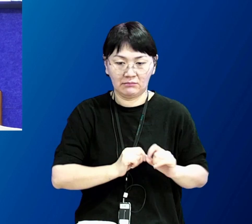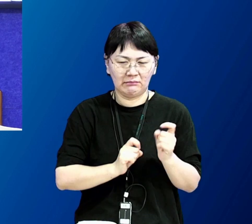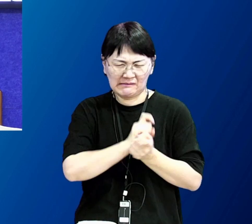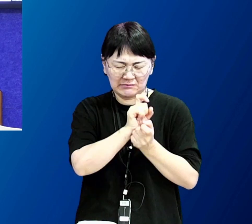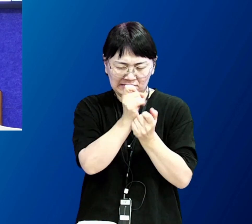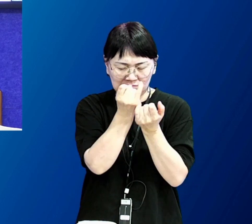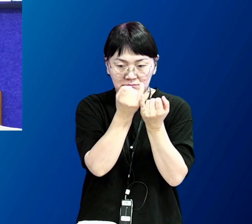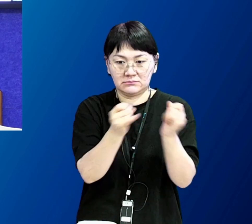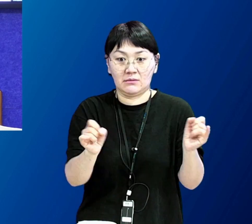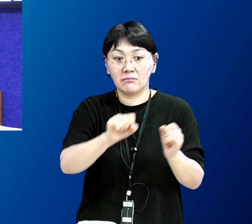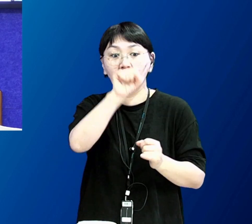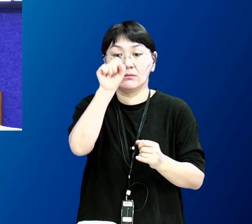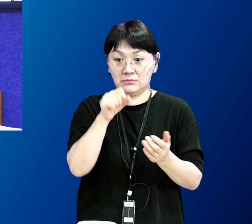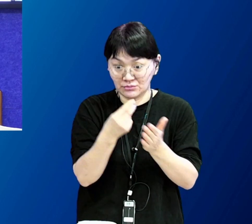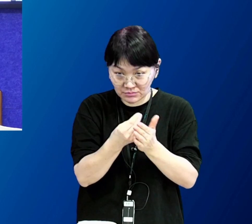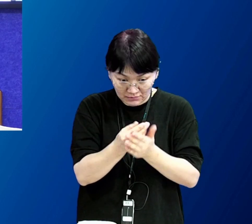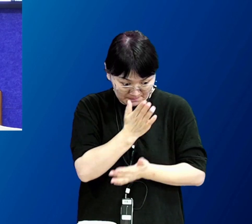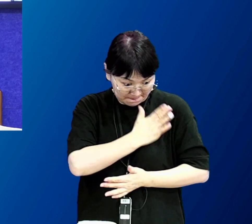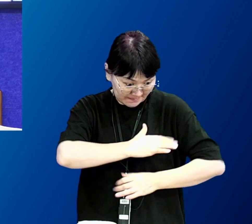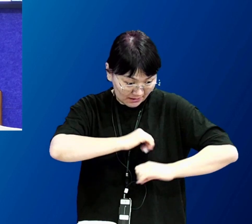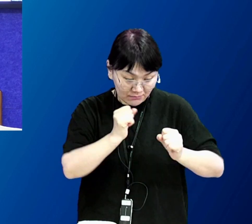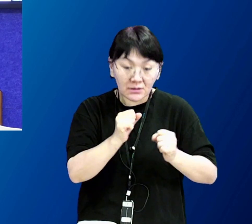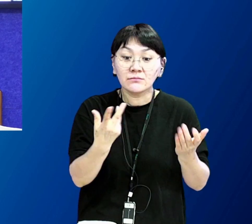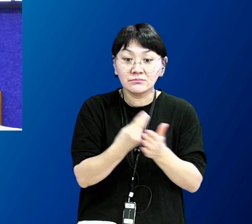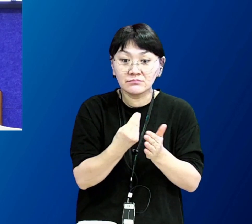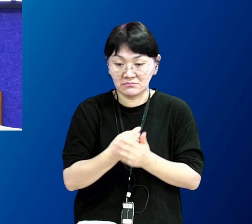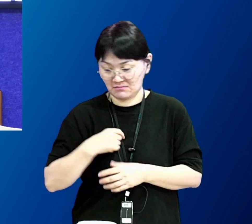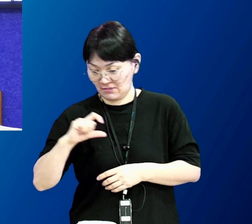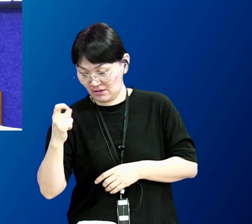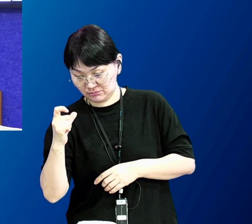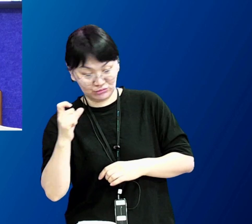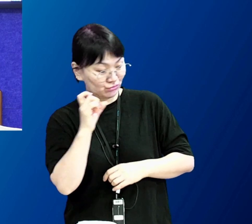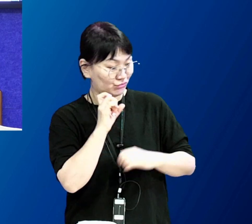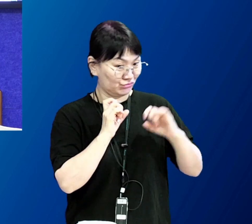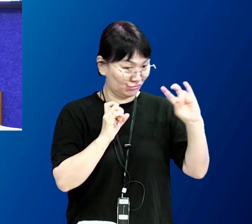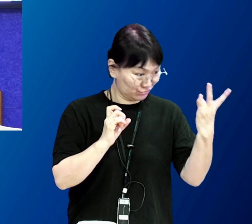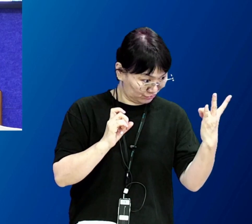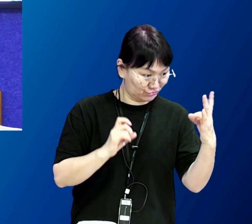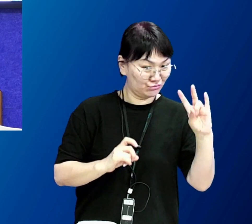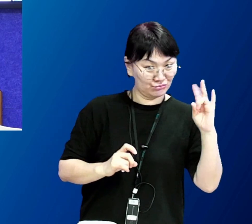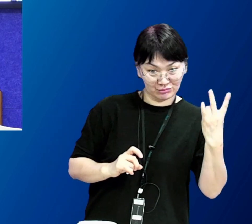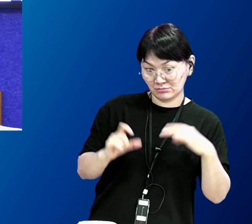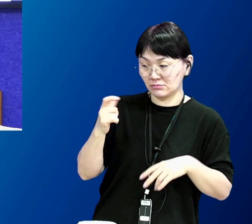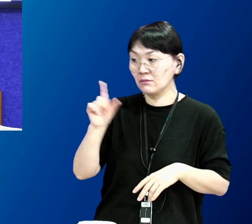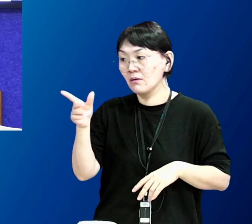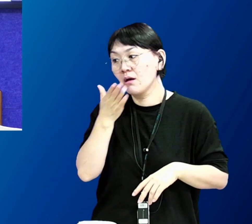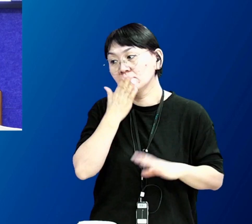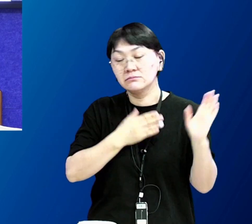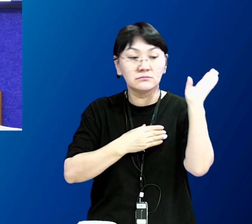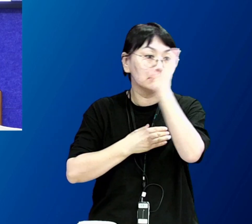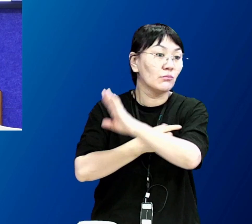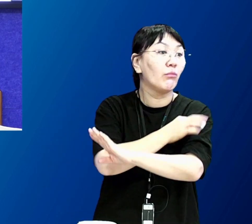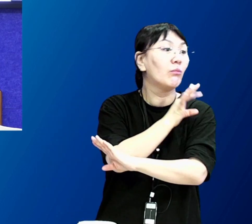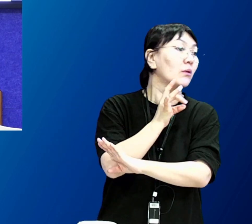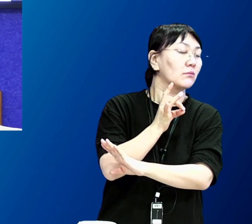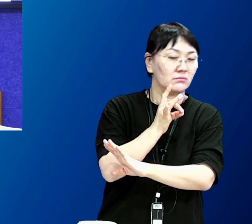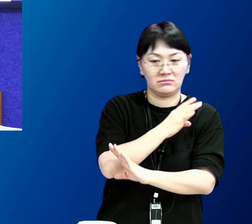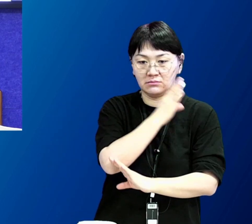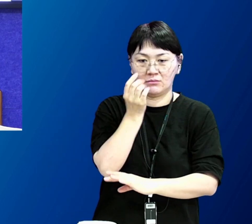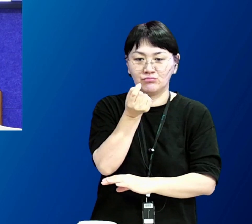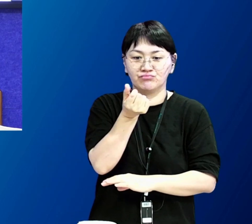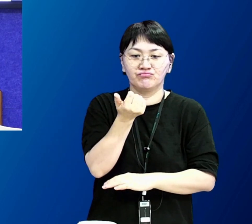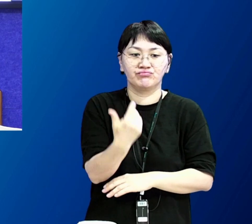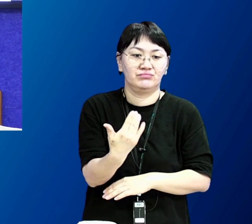нь хөрвөл. Хөрвөл нь эхнэр нь нөхрөө, нөхөр нь эхнэрээ бүр араар нь хүртэл тавьдаг.